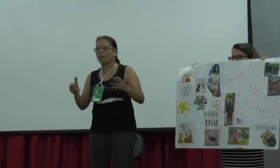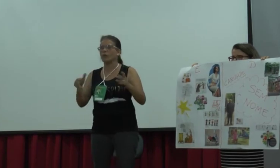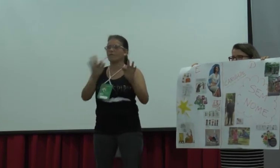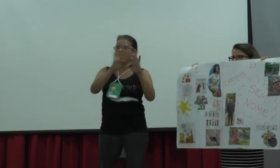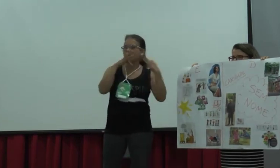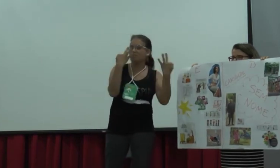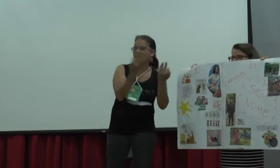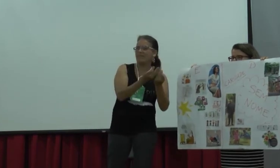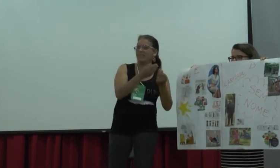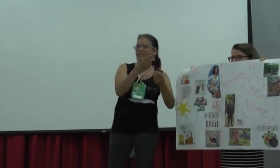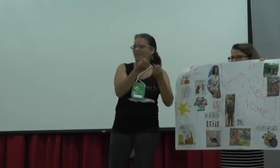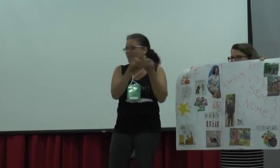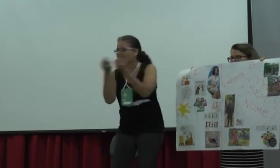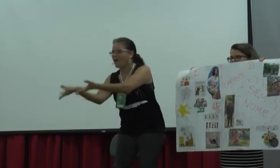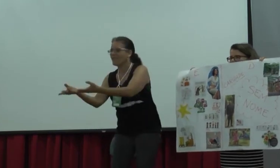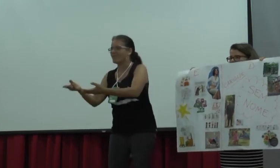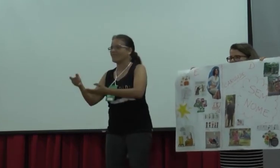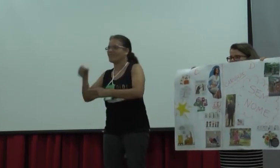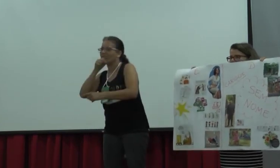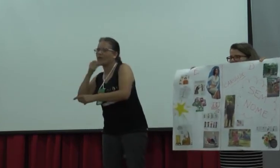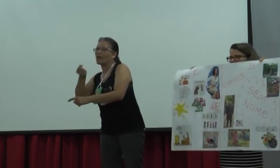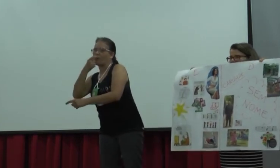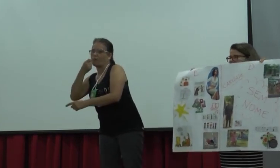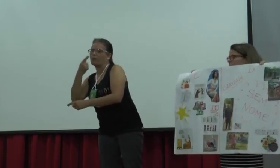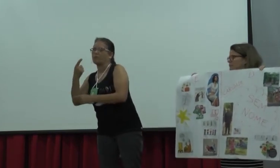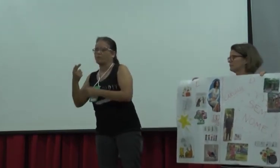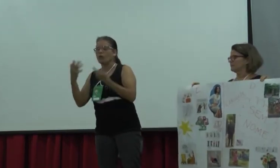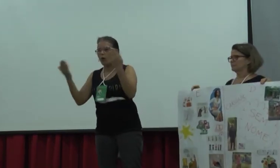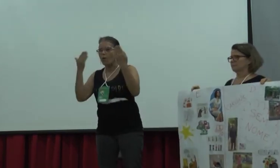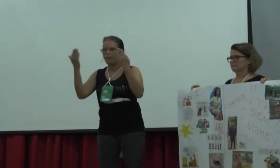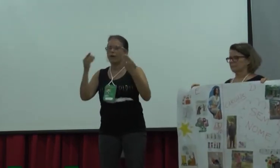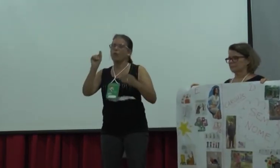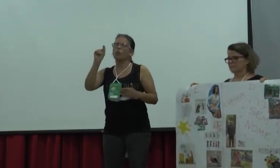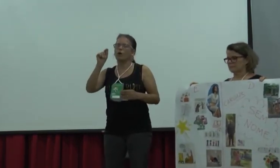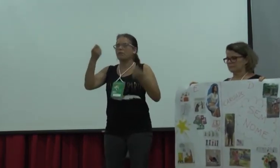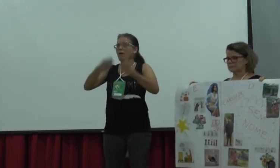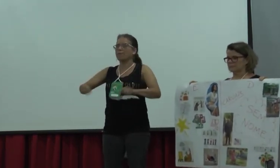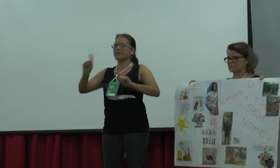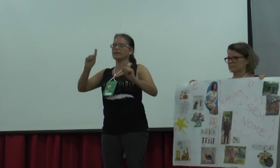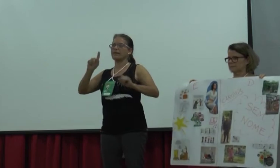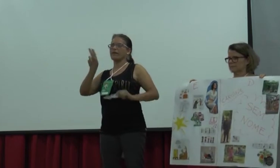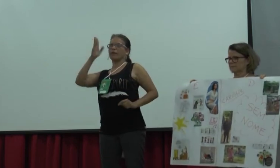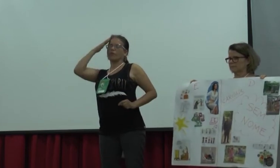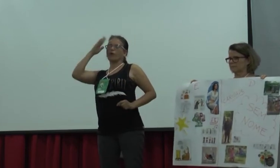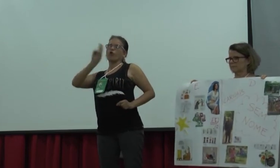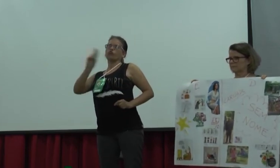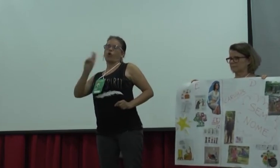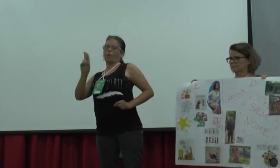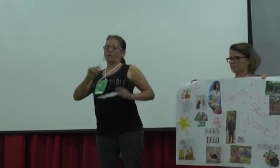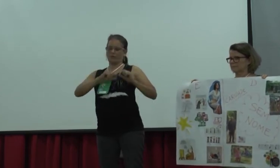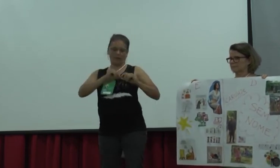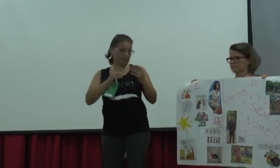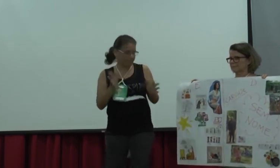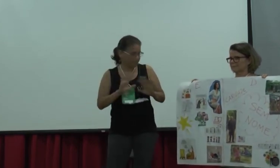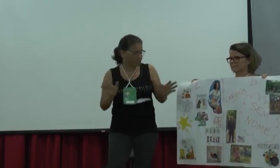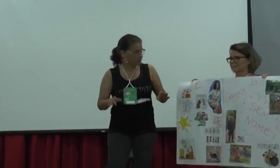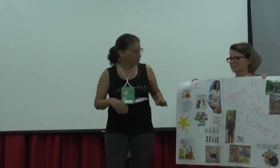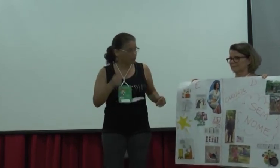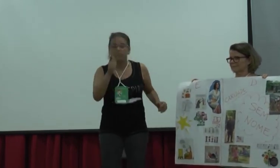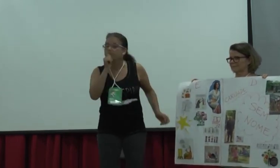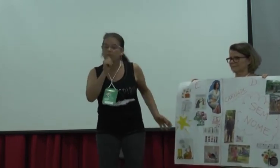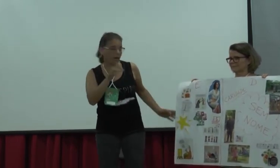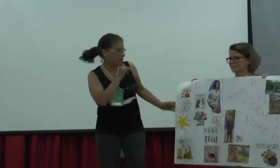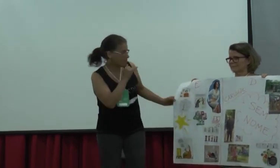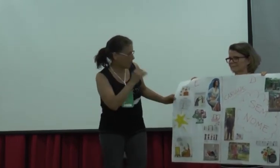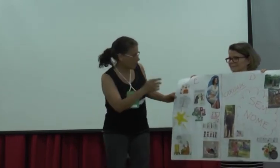presente que foi dado. É uma comparação, né? A família dá alguma coisa, por exemplo, para o idoso, que foi o dinheiro para o